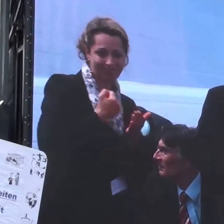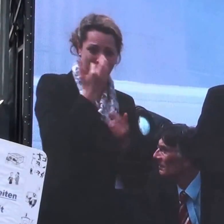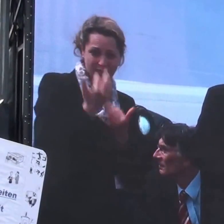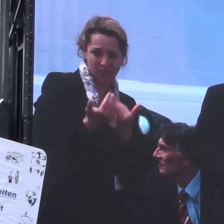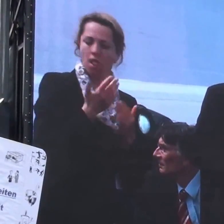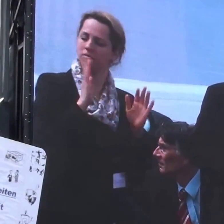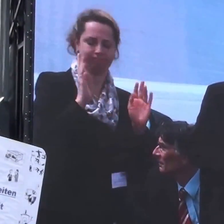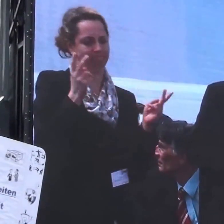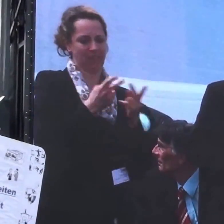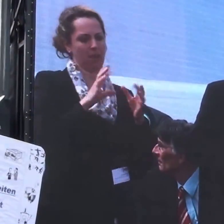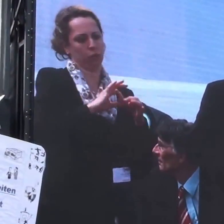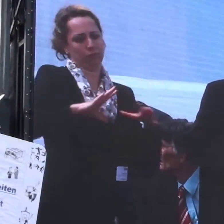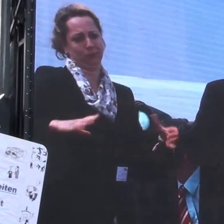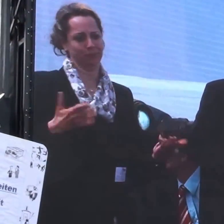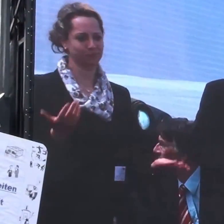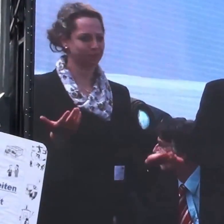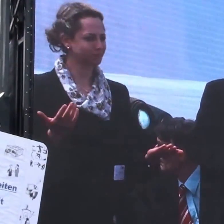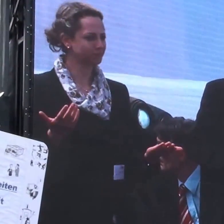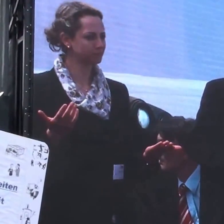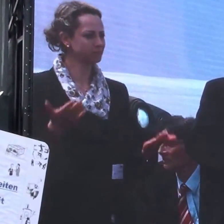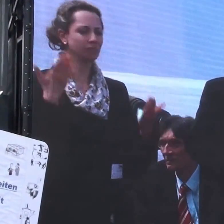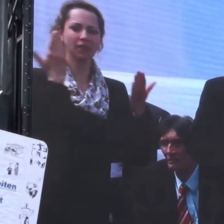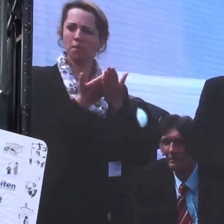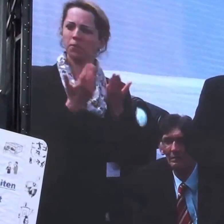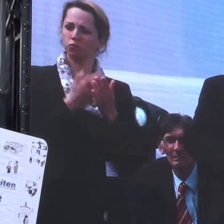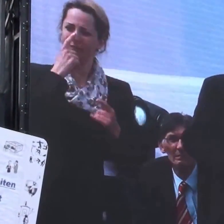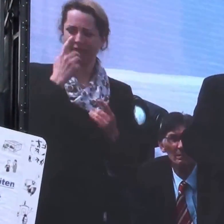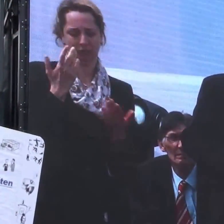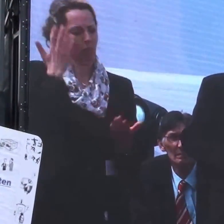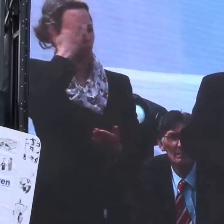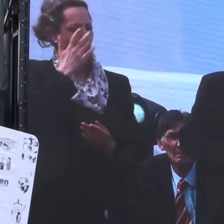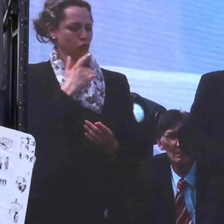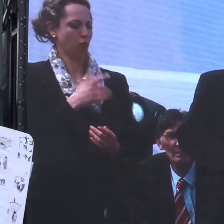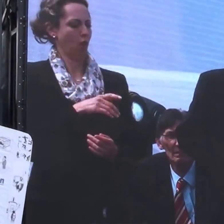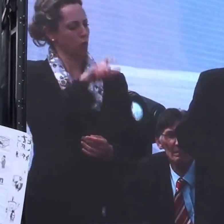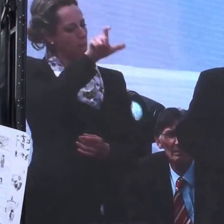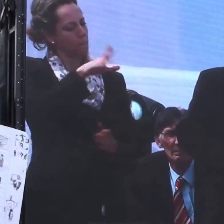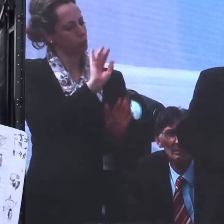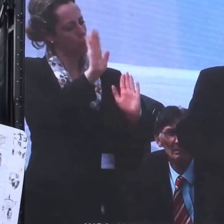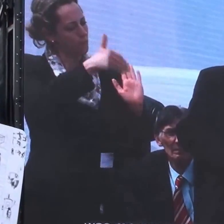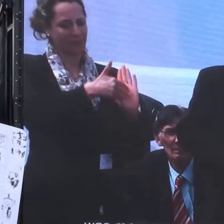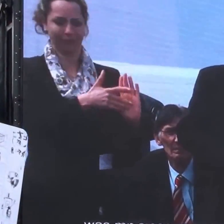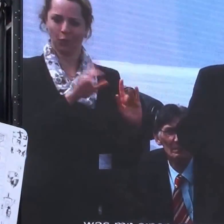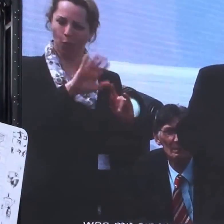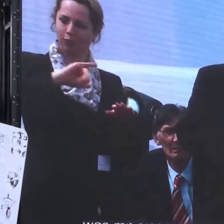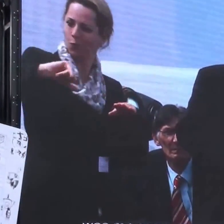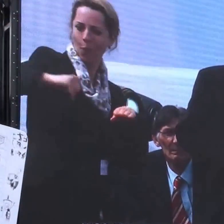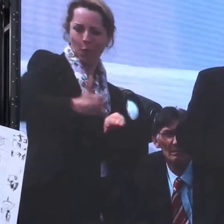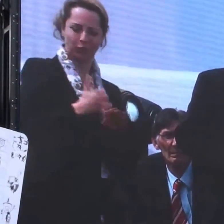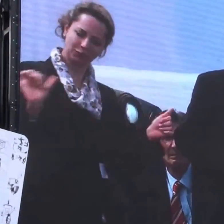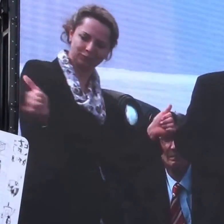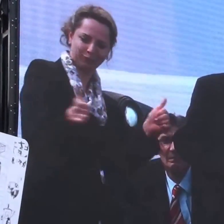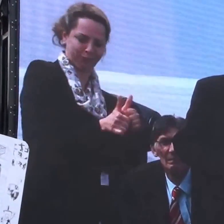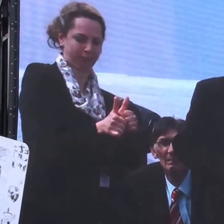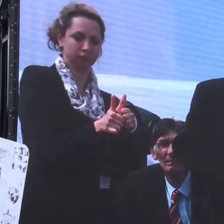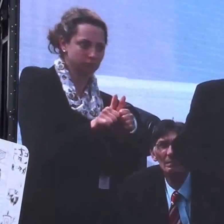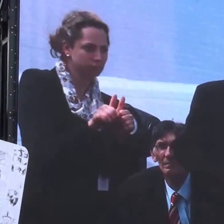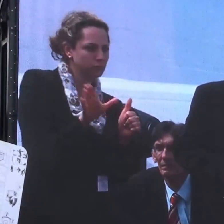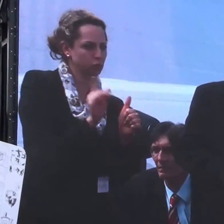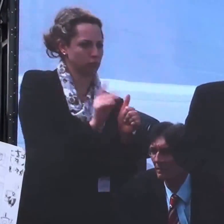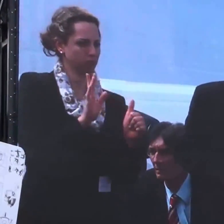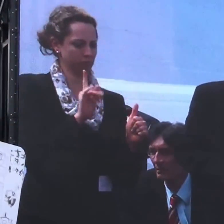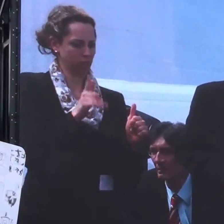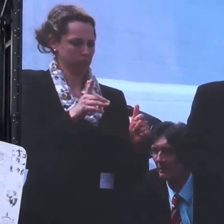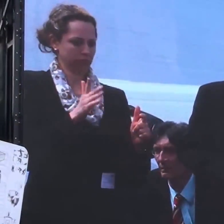finanzieren ist. Kann nicht sein, dass jemand, der heiratet, eine Partnerschaft eingeht, dass dann auch diese Partnerschaft mit der Geisel